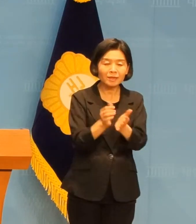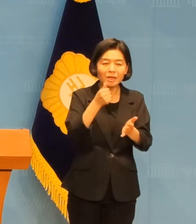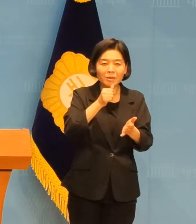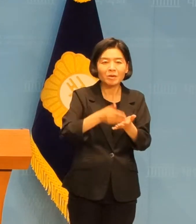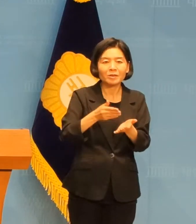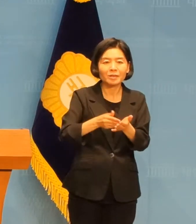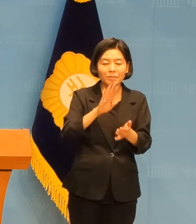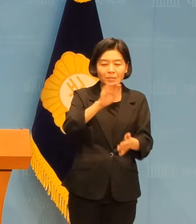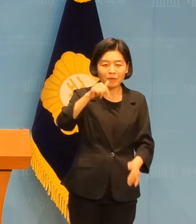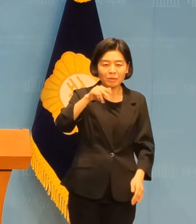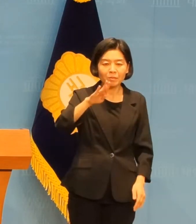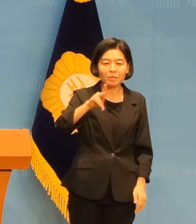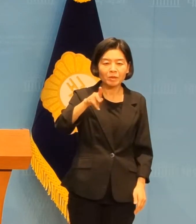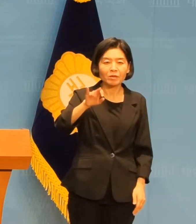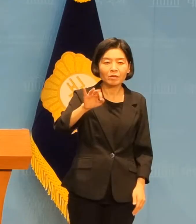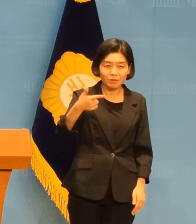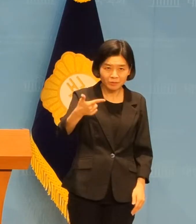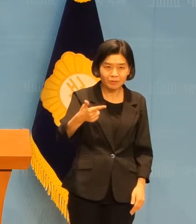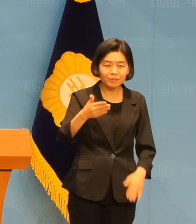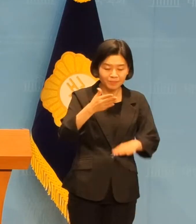감사합니다.